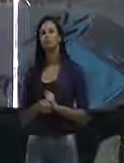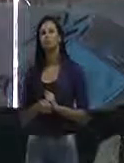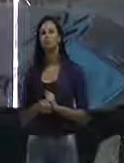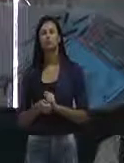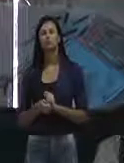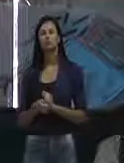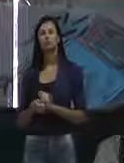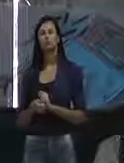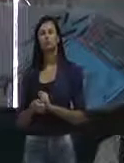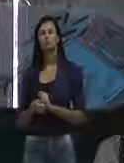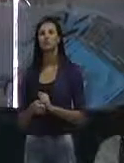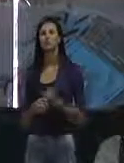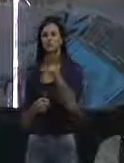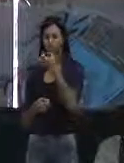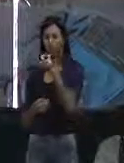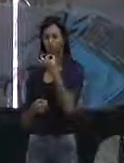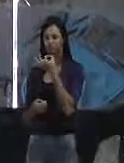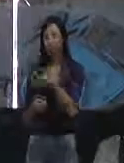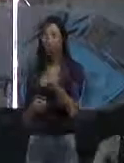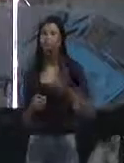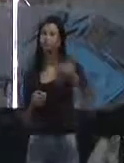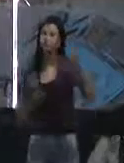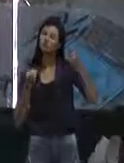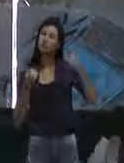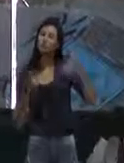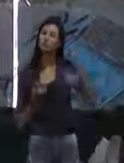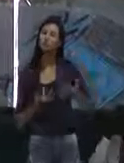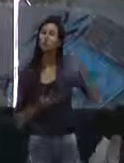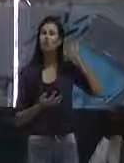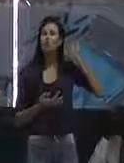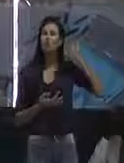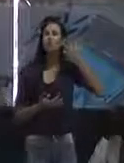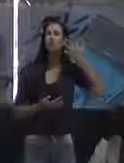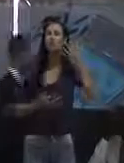concederam. E essa mensagem que trouxe sobre a inveja,